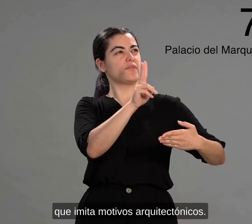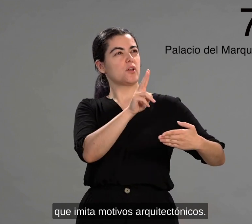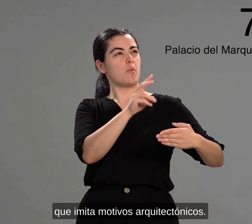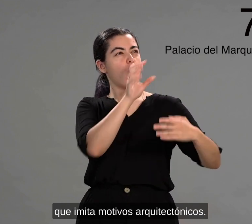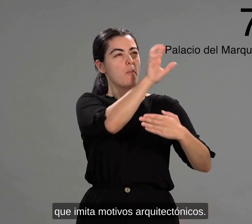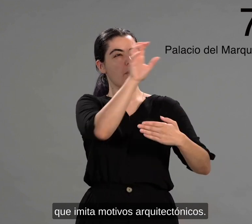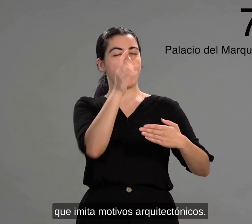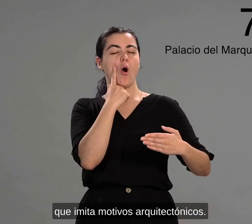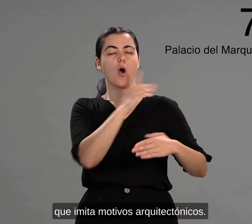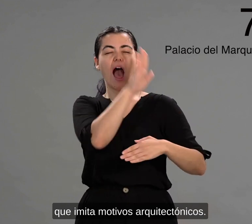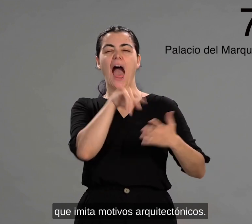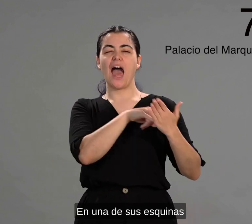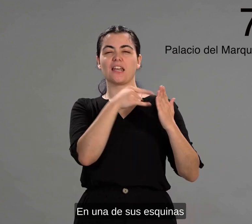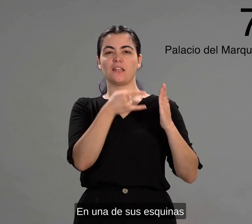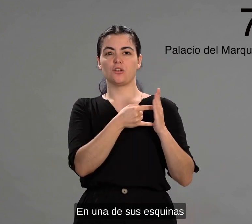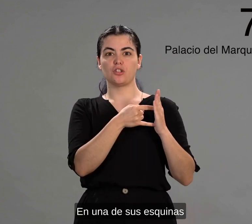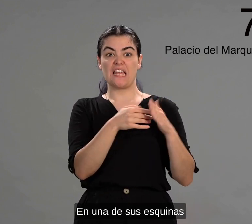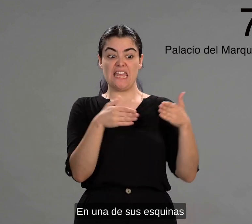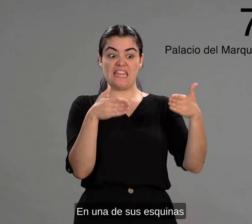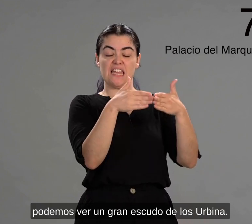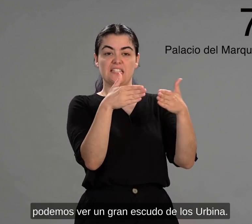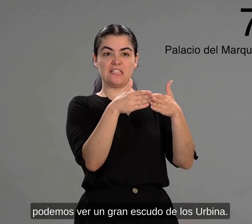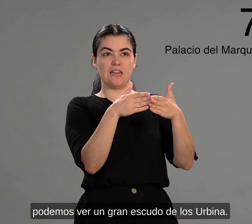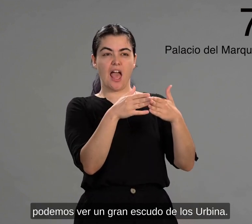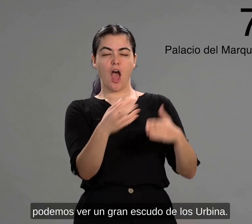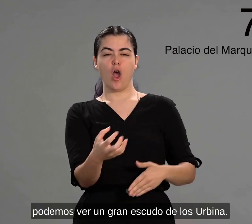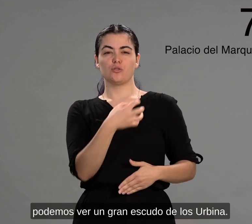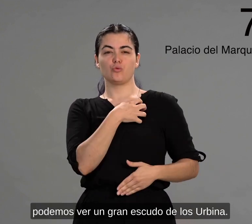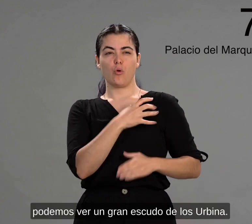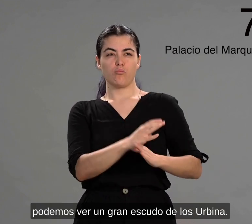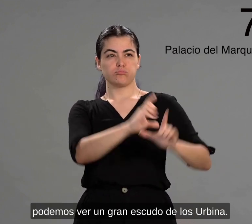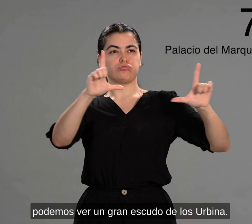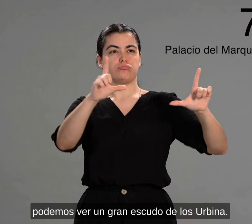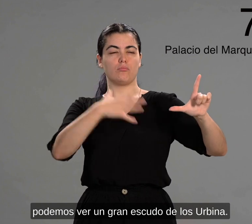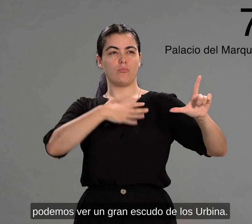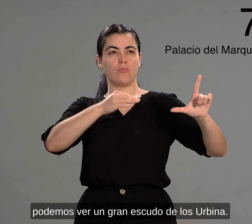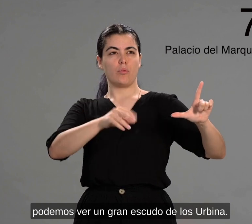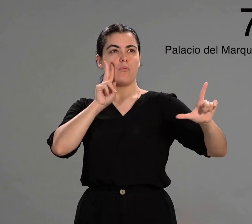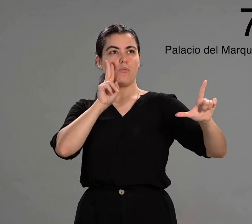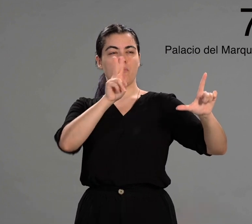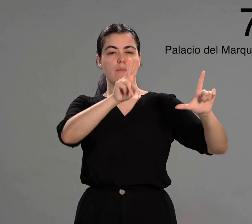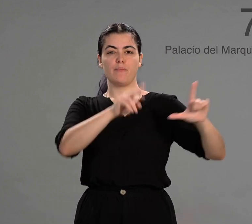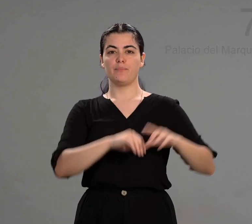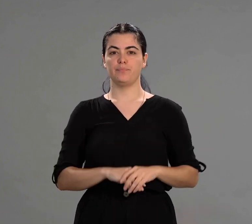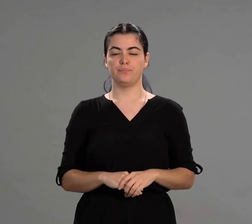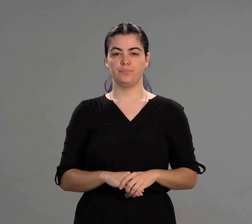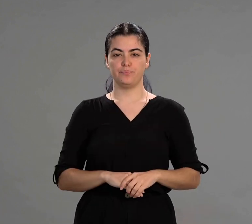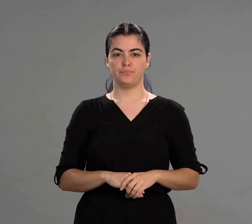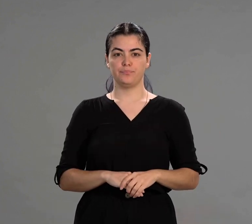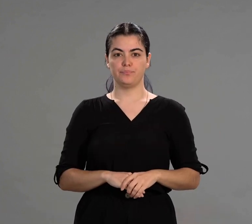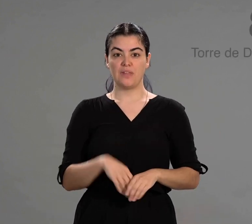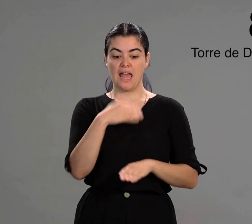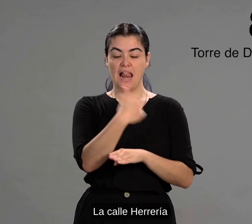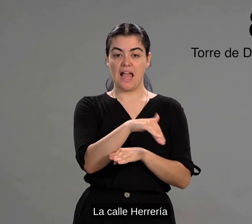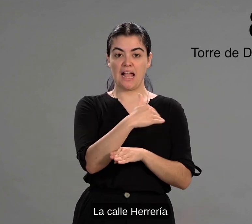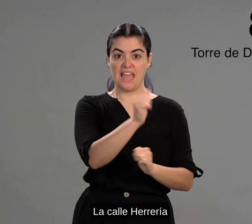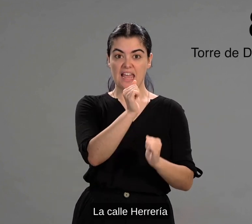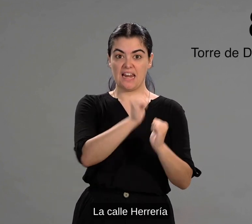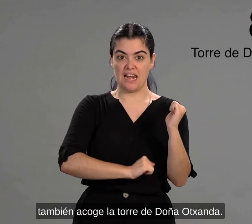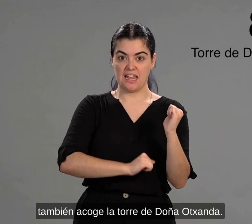motivos arquitectónicos. En una de sus esquinas podemos ver un gran escudo de los Urbina. La Calle Herrería también